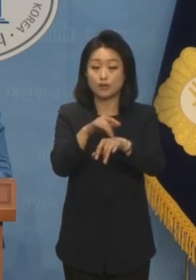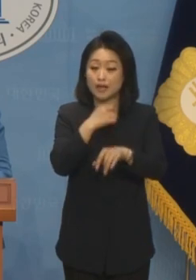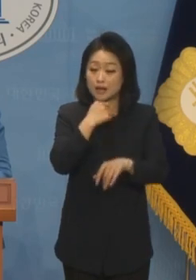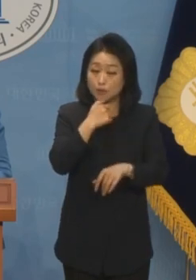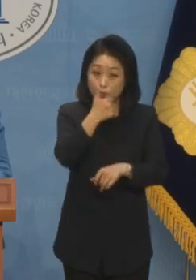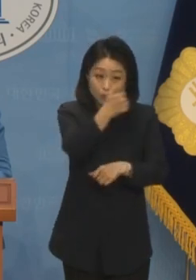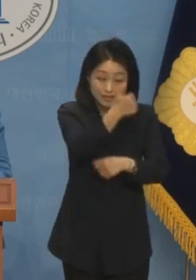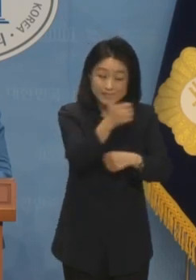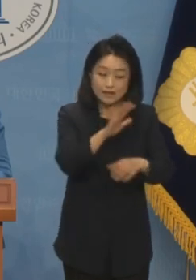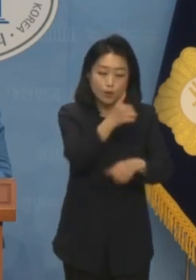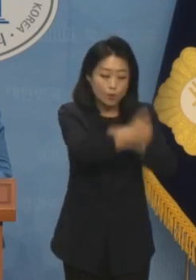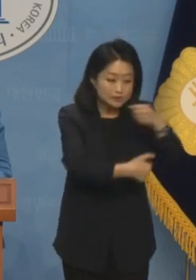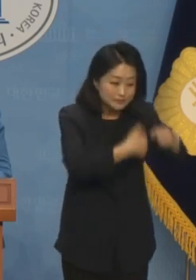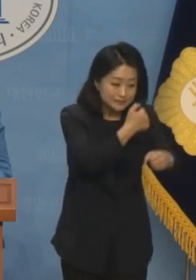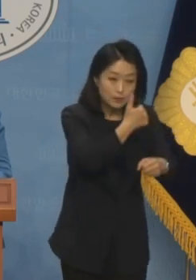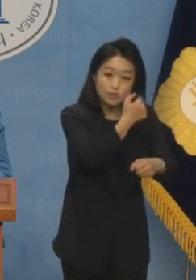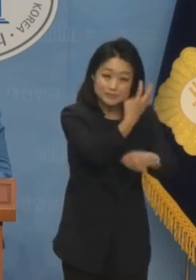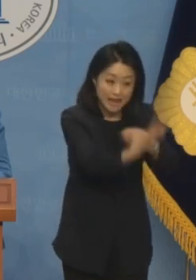54년 만에